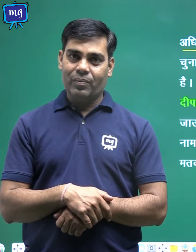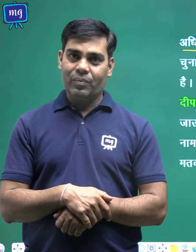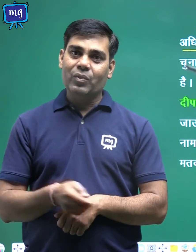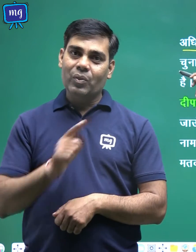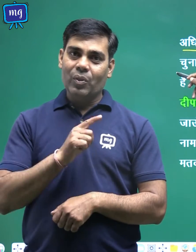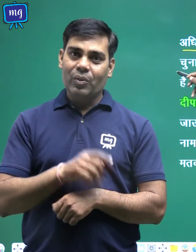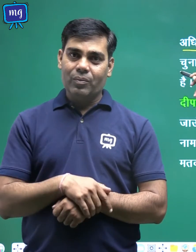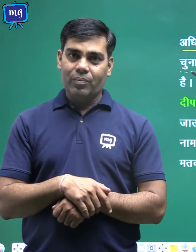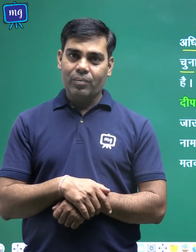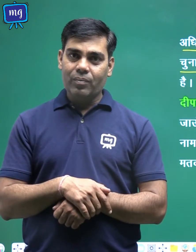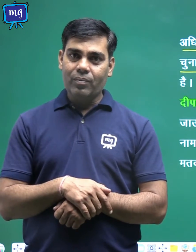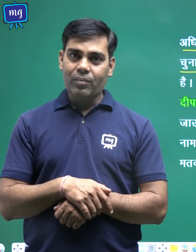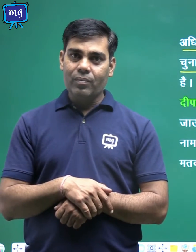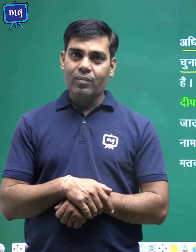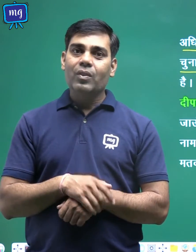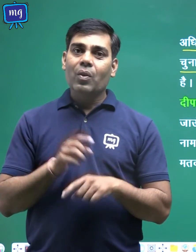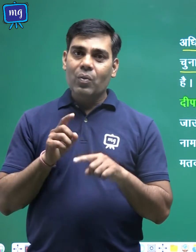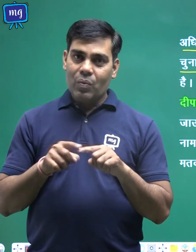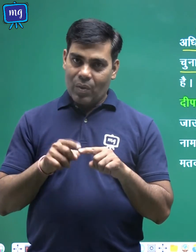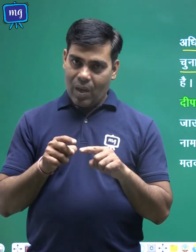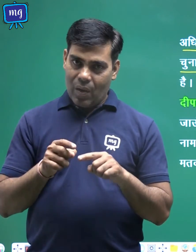जो चुनाव आयोग का